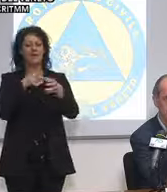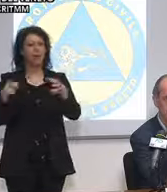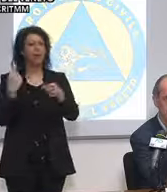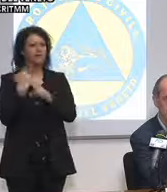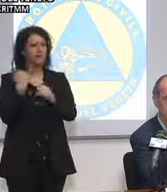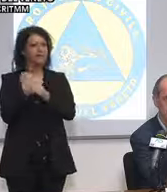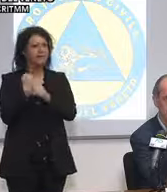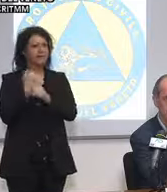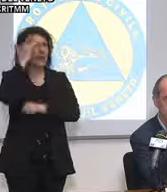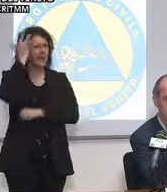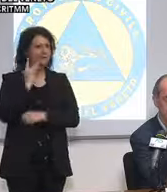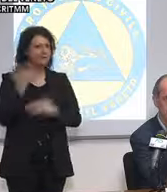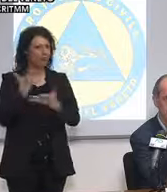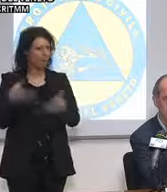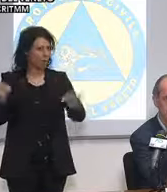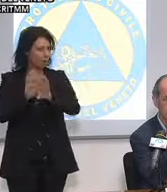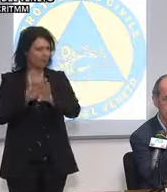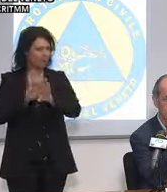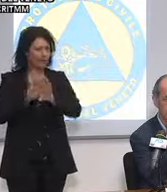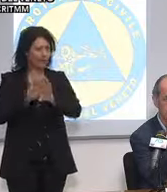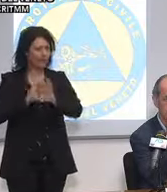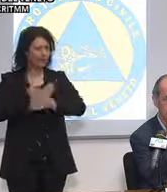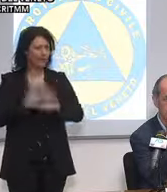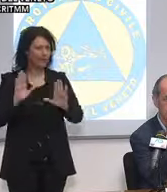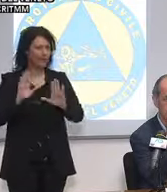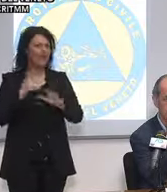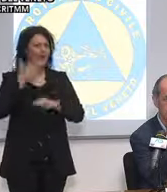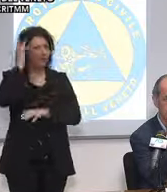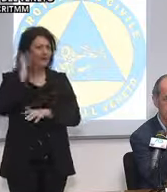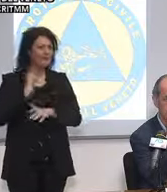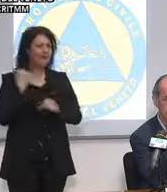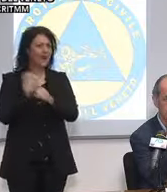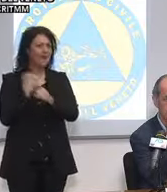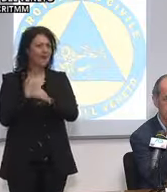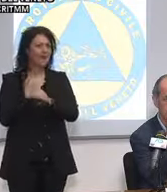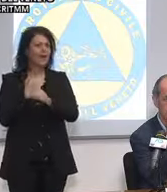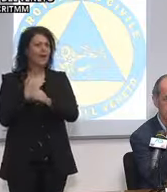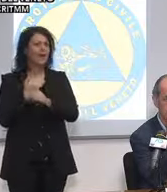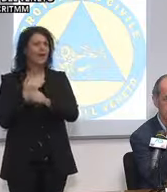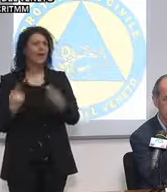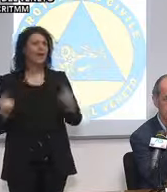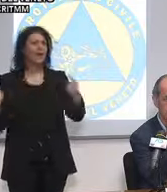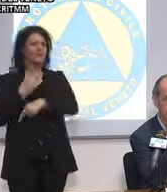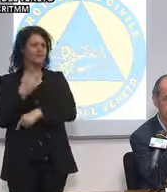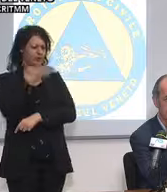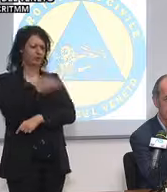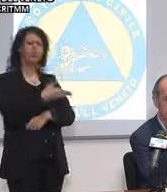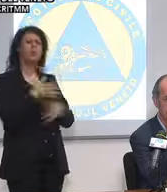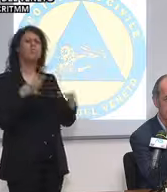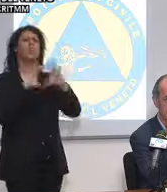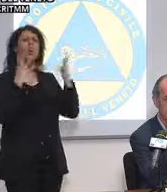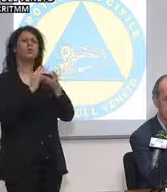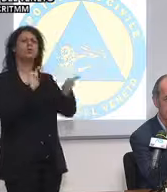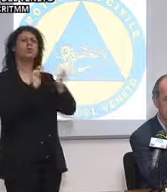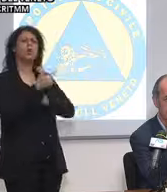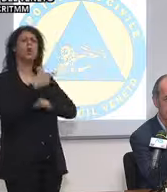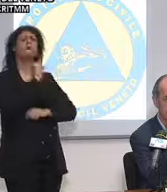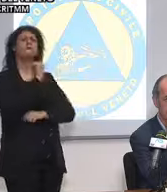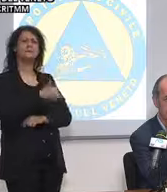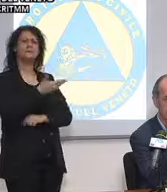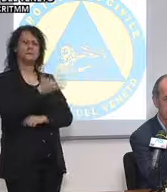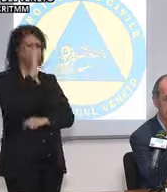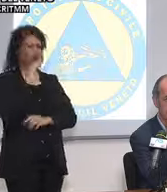posti di lavoro, e dall'altra parte, ripeto, non me ne voglio al mondo dello sport, c'è un altro peso della bilancia. E se